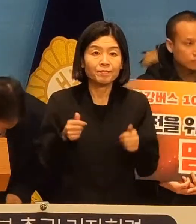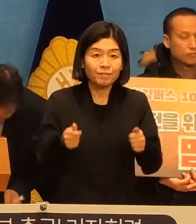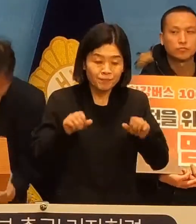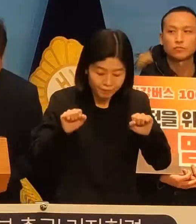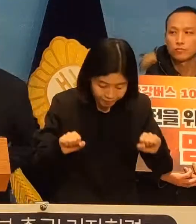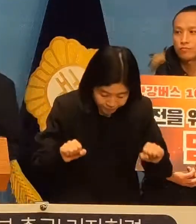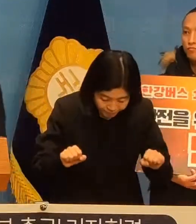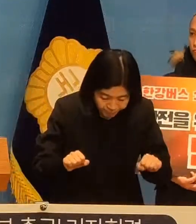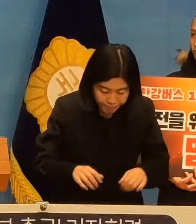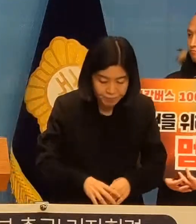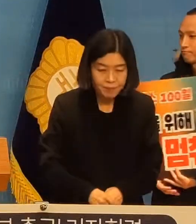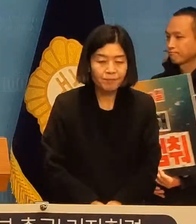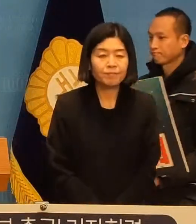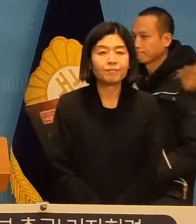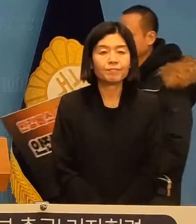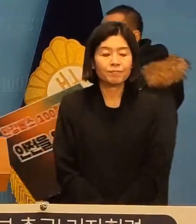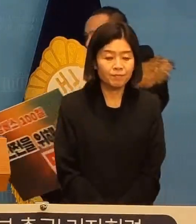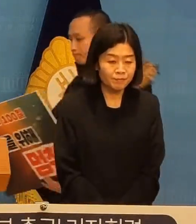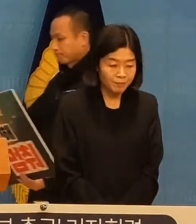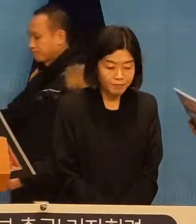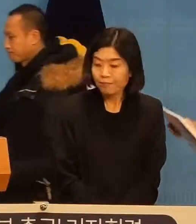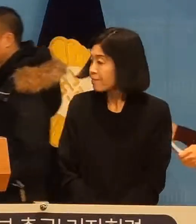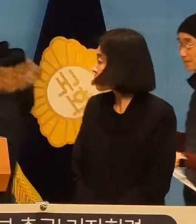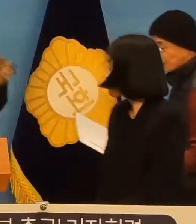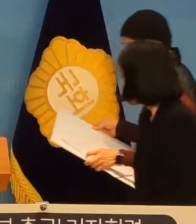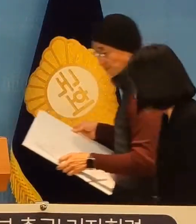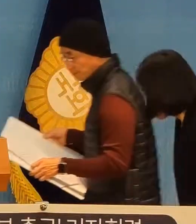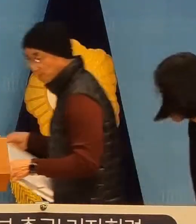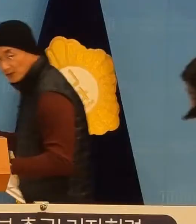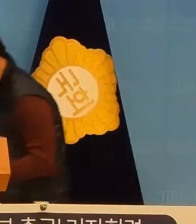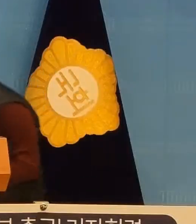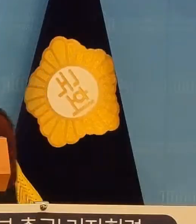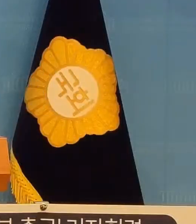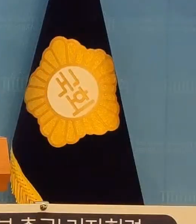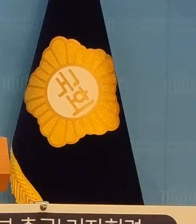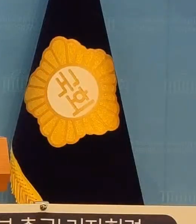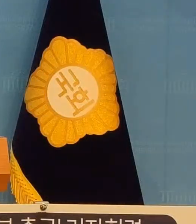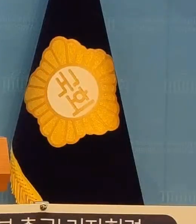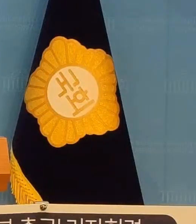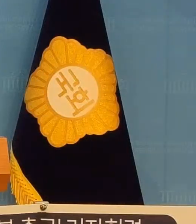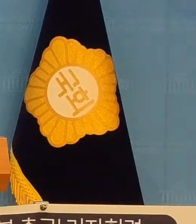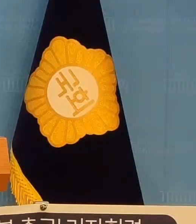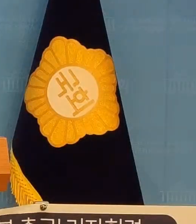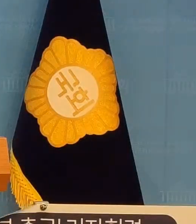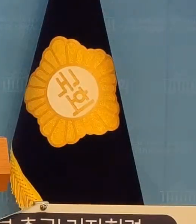수고하셨습니다.